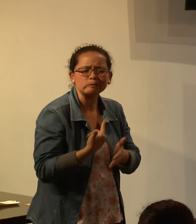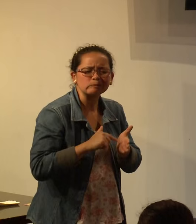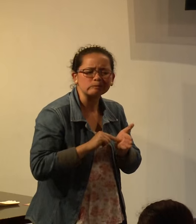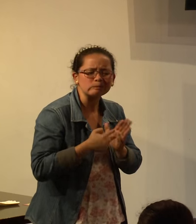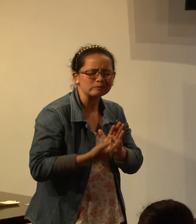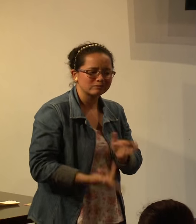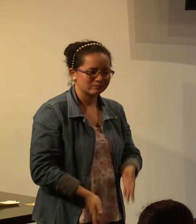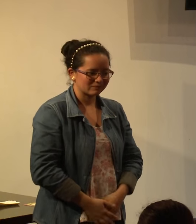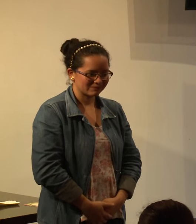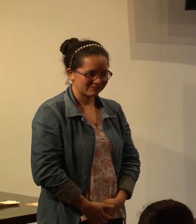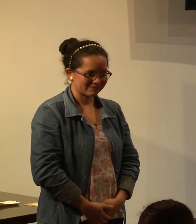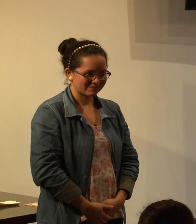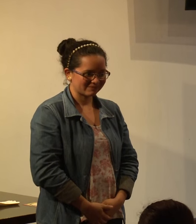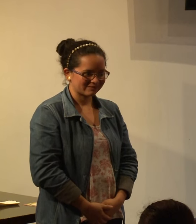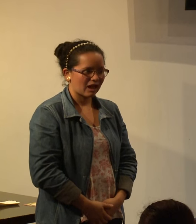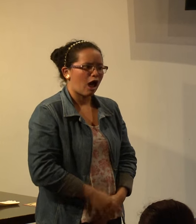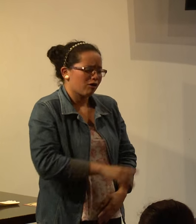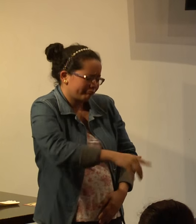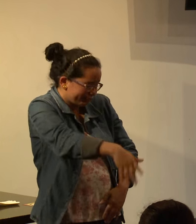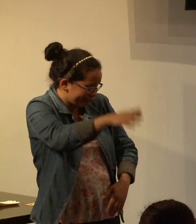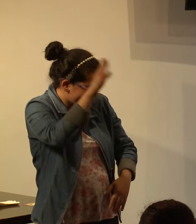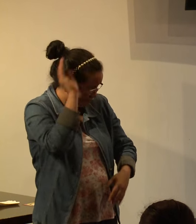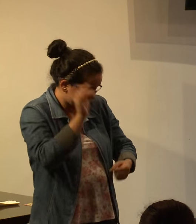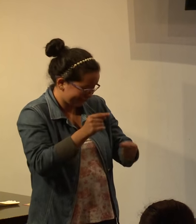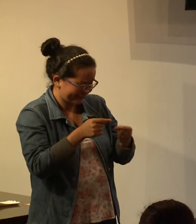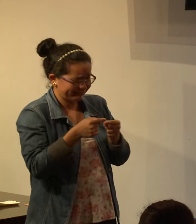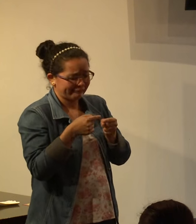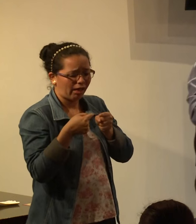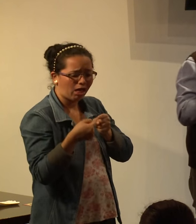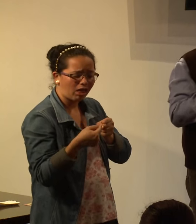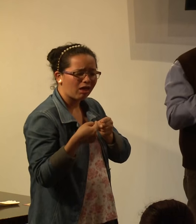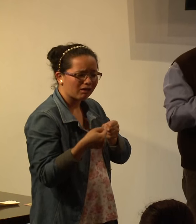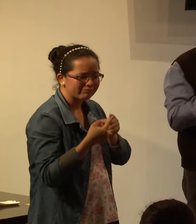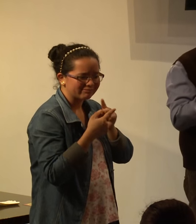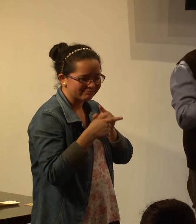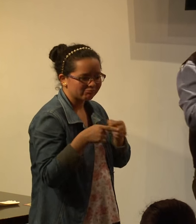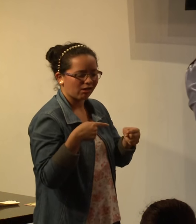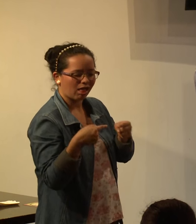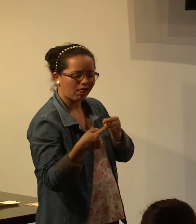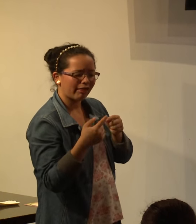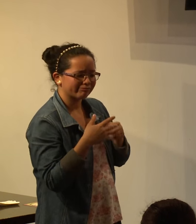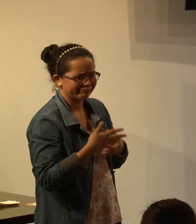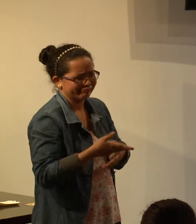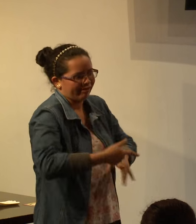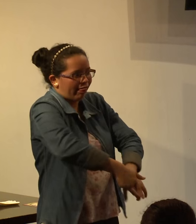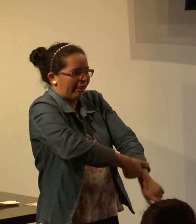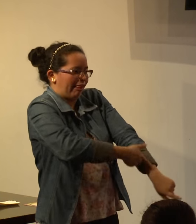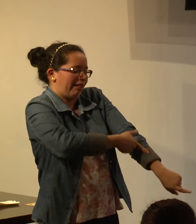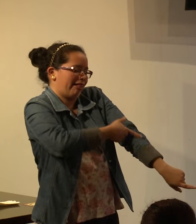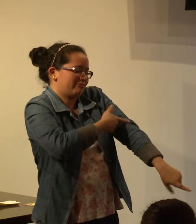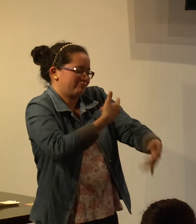si eso es bello para sí, y ahí nos podemos ir en una discusión re larga, que no la vamos a hacer, porque vamos a tratar de acercarnos a